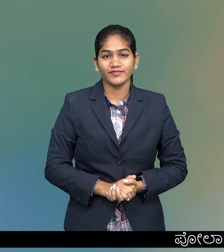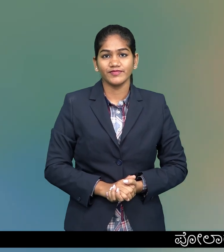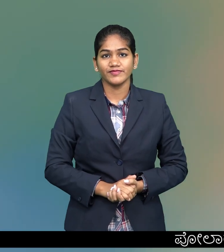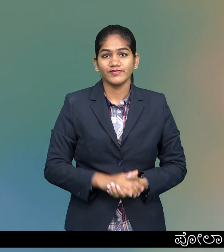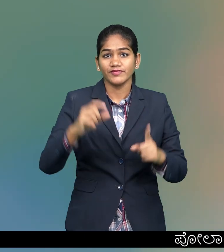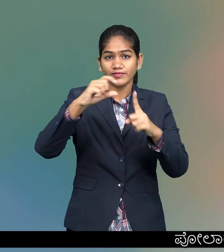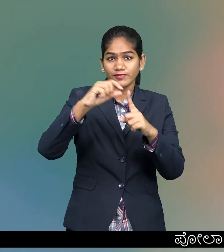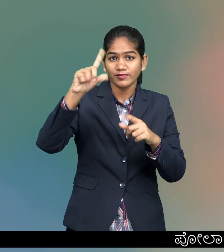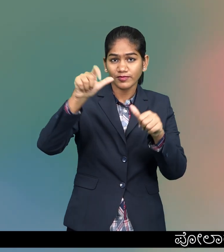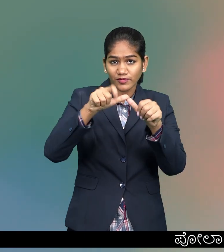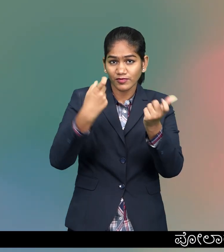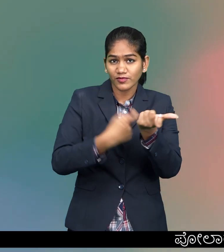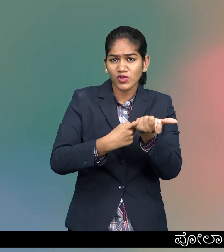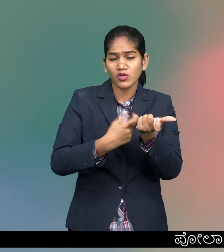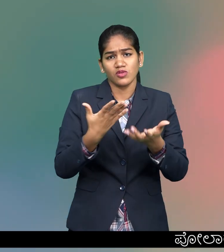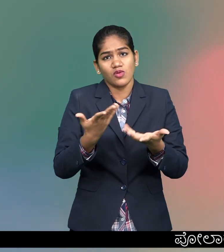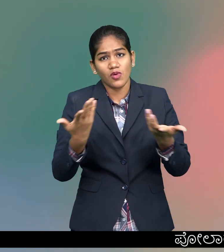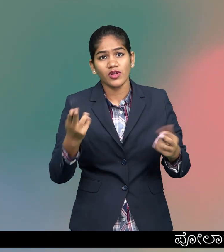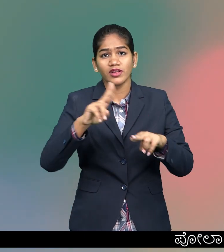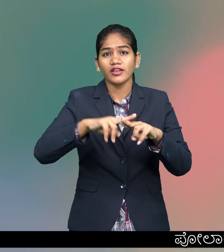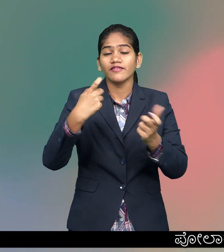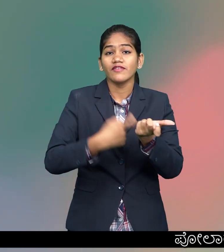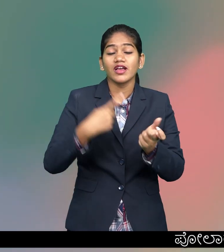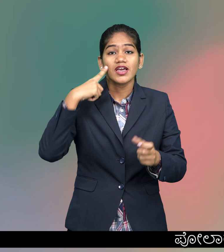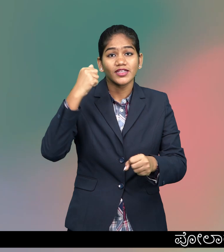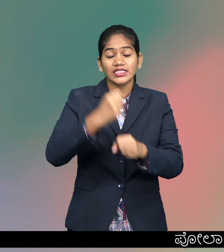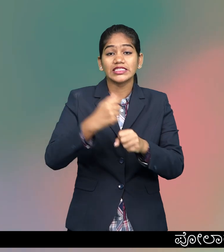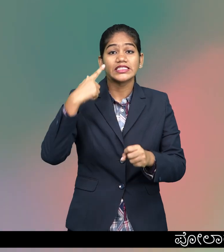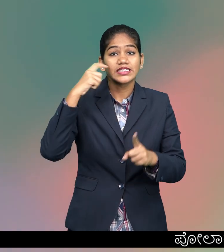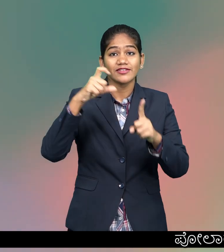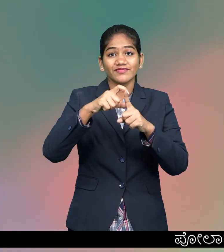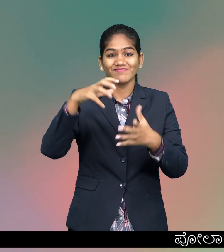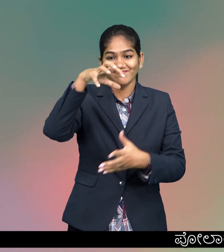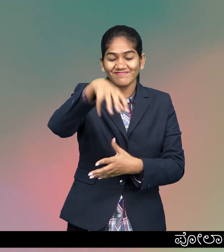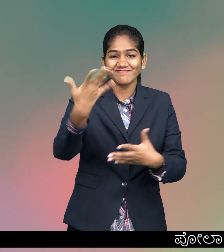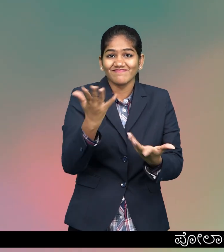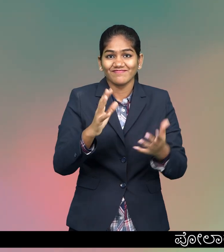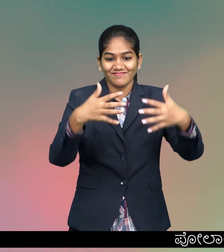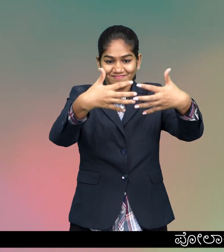ಪೋಲಾರ್ ಫ್ರಿಜಿಡ್ ವಲಯ.